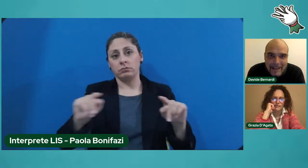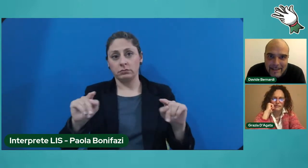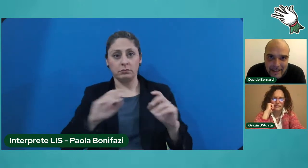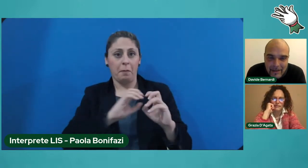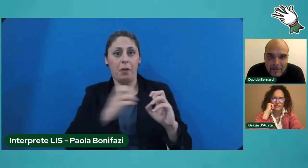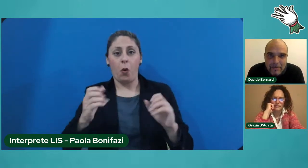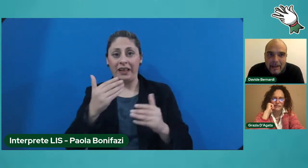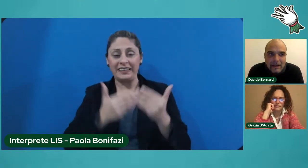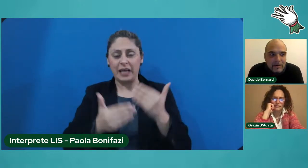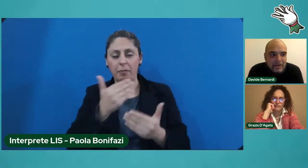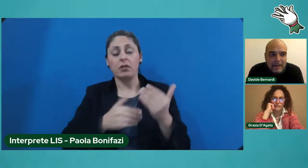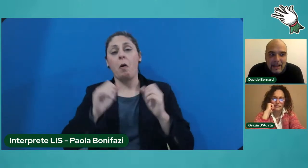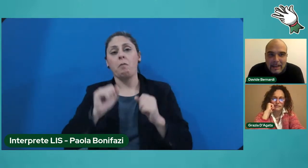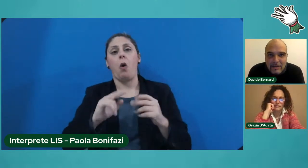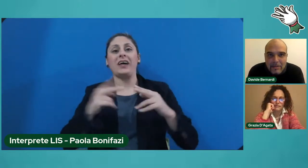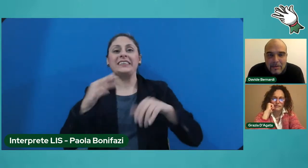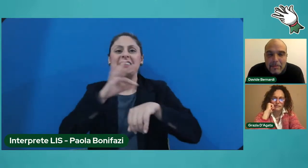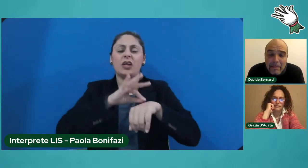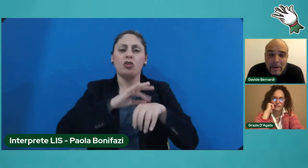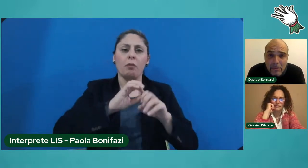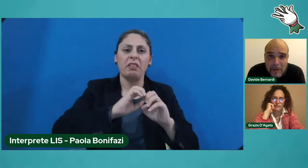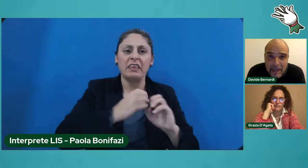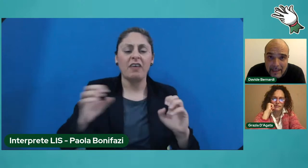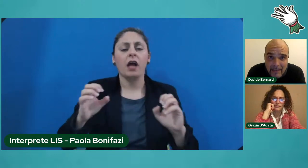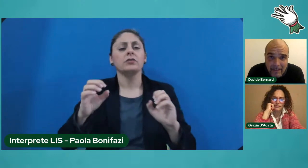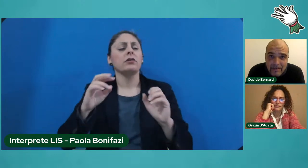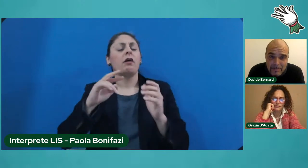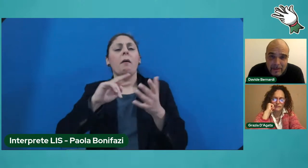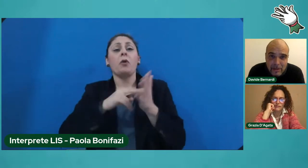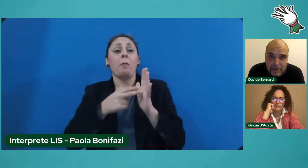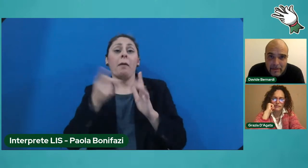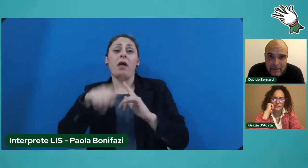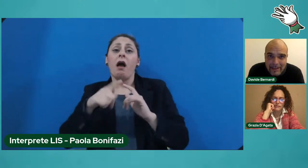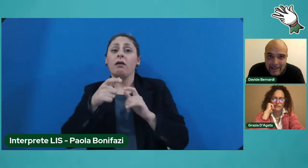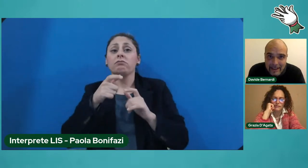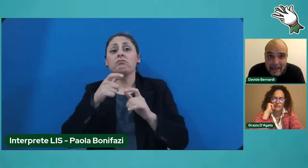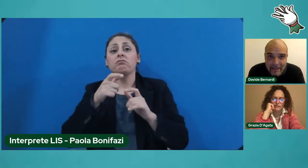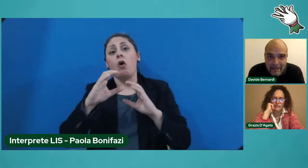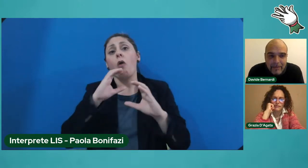varie sindrome, con insomma, problemi comunicativi principalmente gravi,